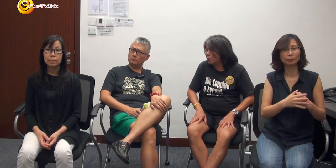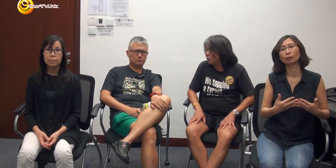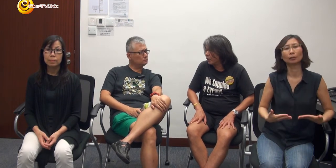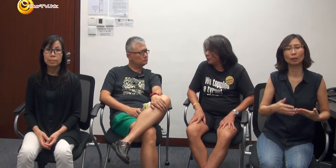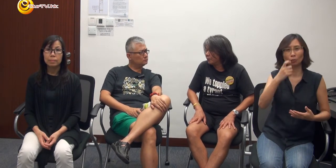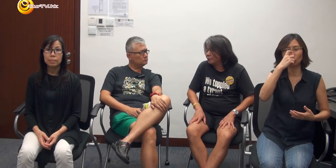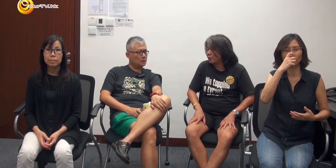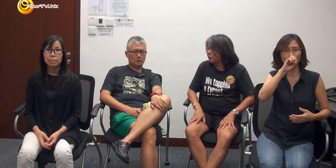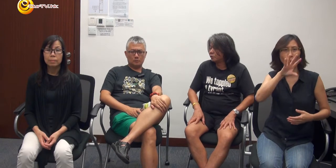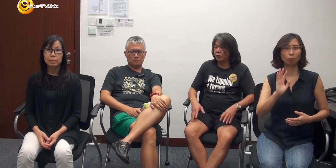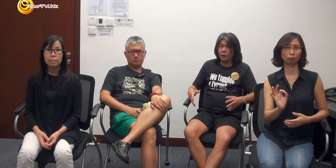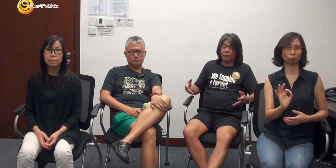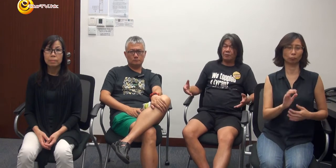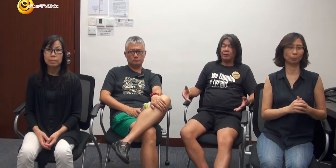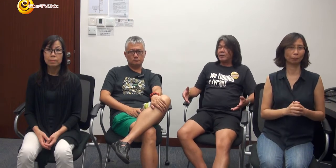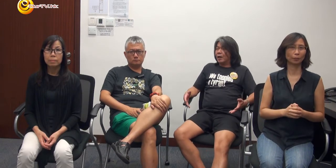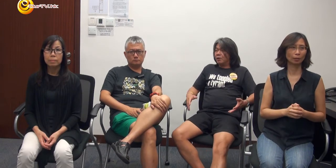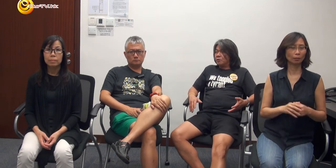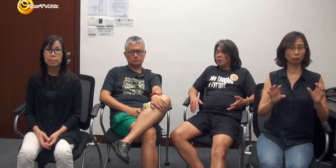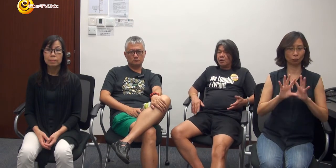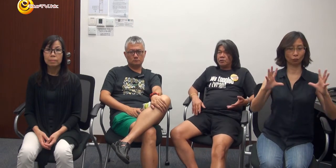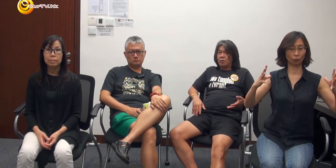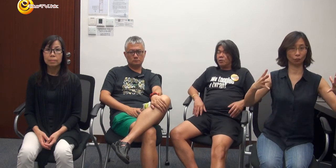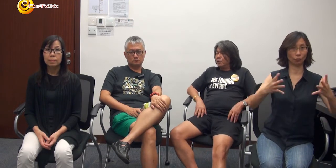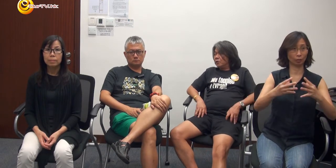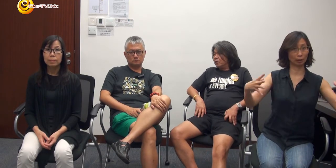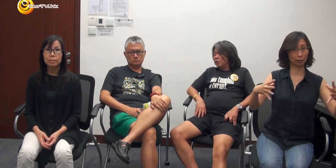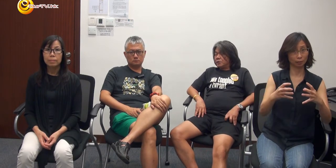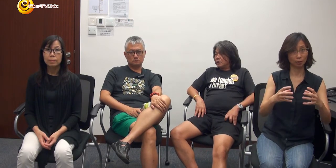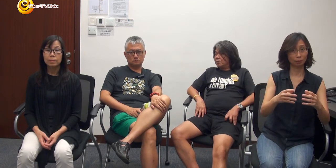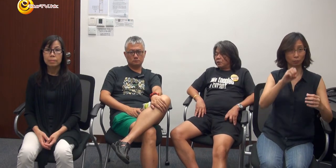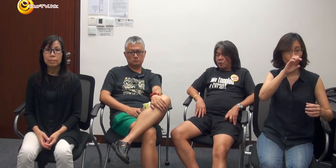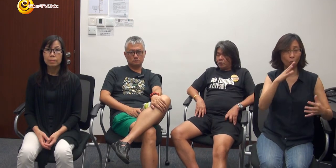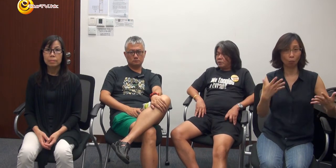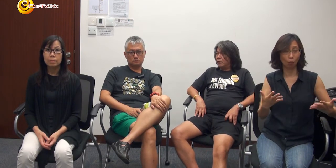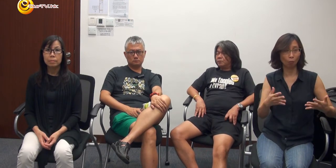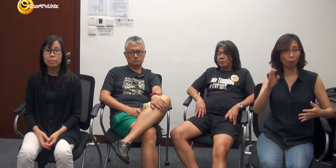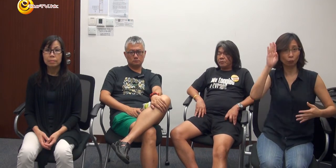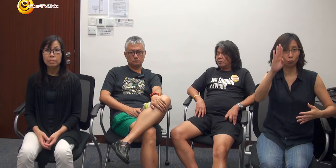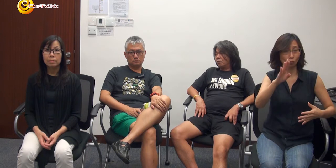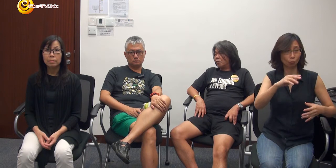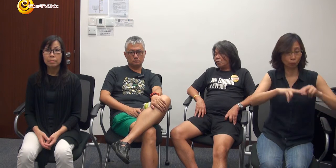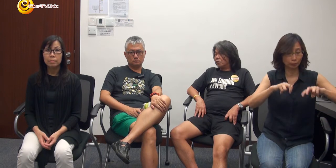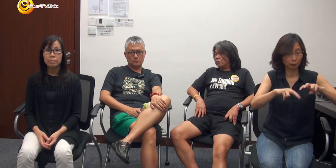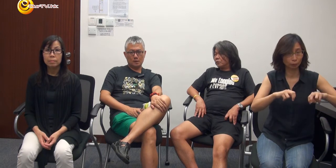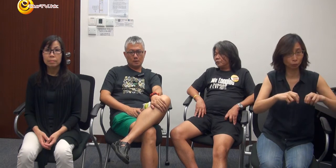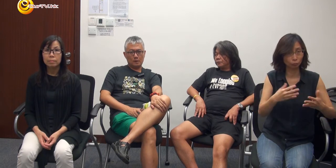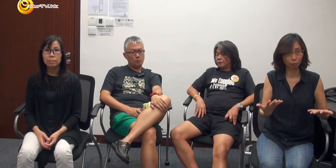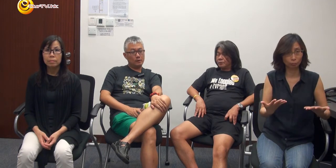說話的，就是他對於這個範圍有多大，他將會即是怎樣去驗，他沒有說到的。 其實會不會有兩個